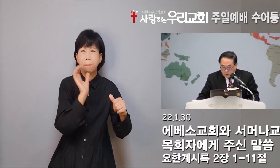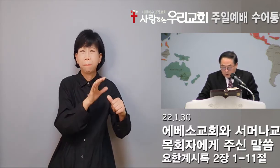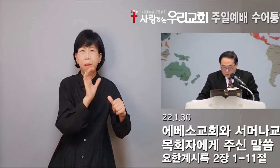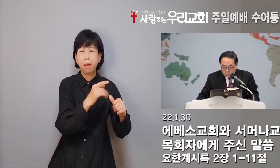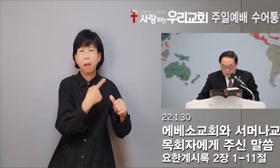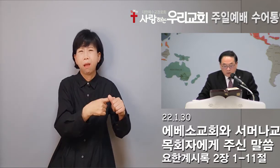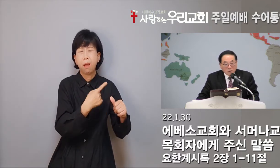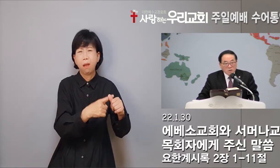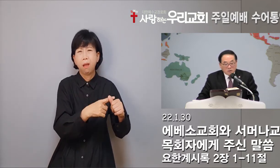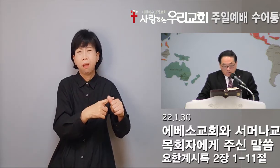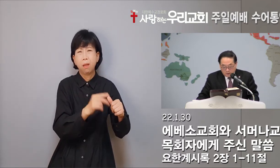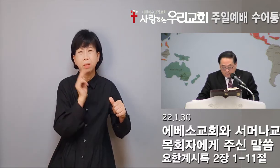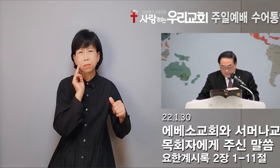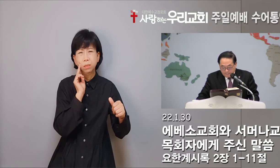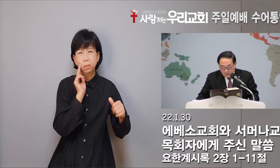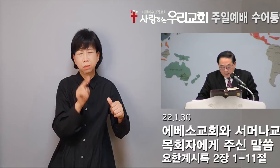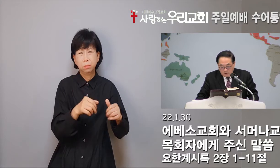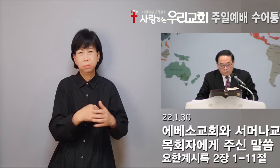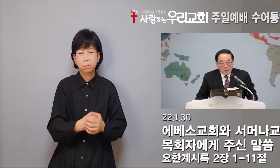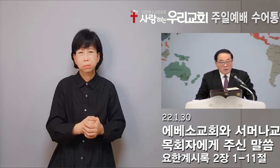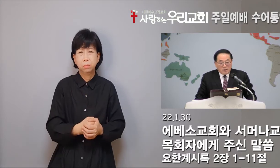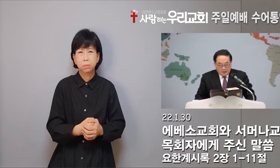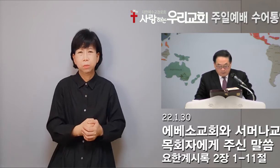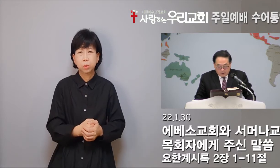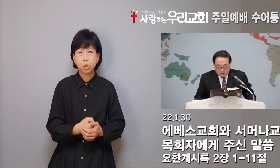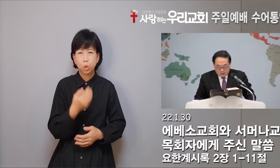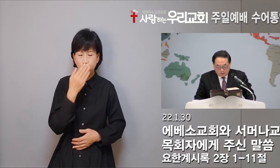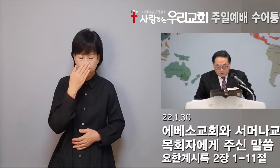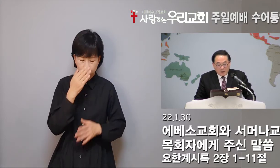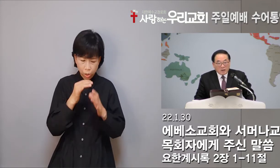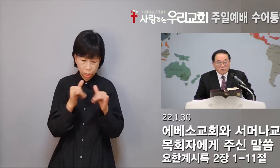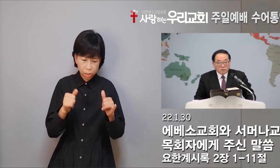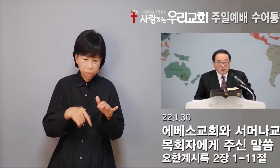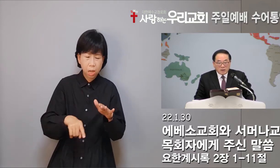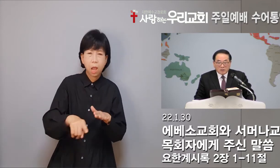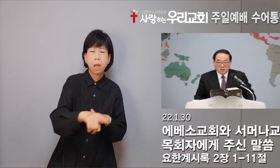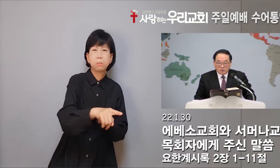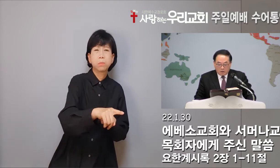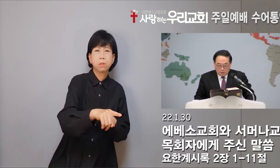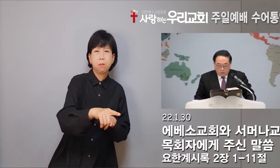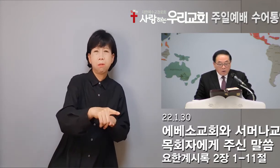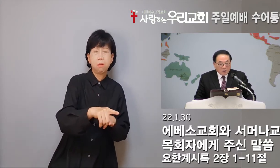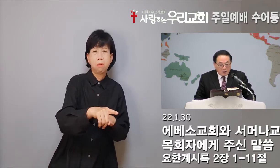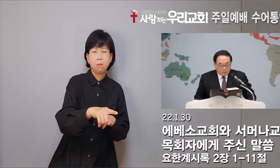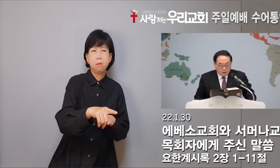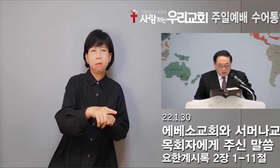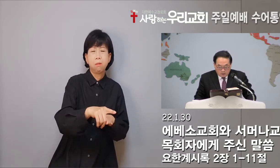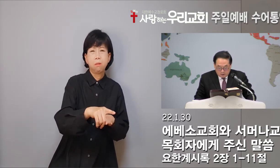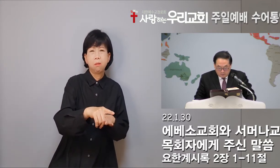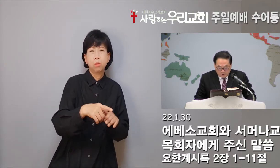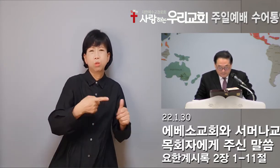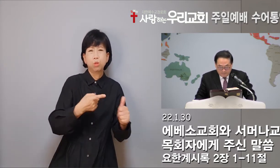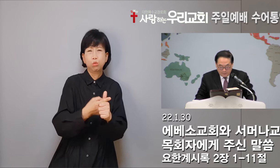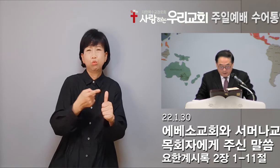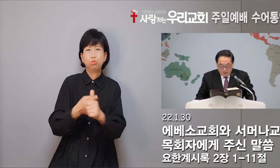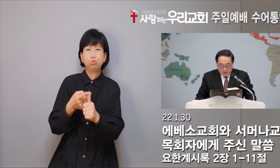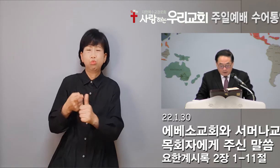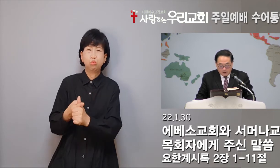정도가 기독교인들을 처형시켰는데, 유대인들이 앞장서서 로마 당국자에게 적극적으로 협조했던